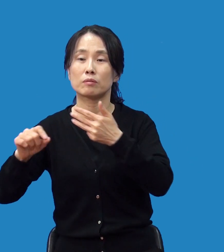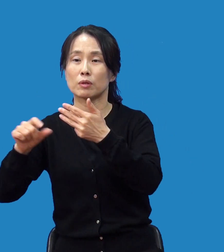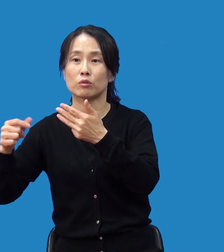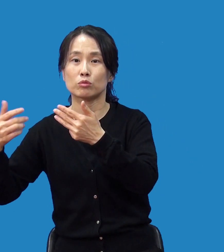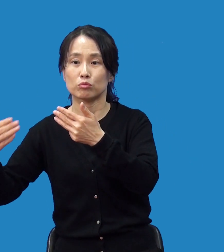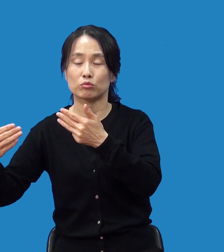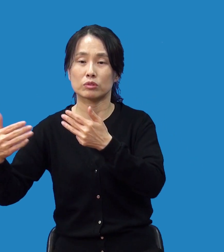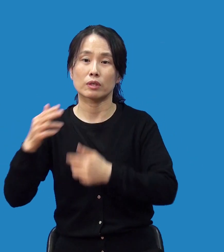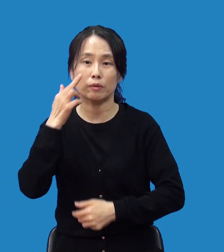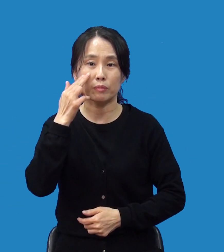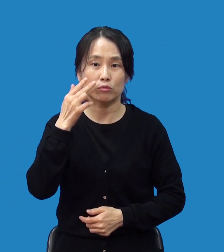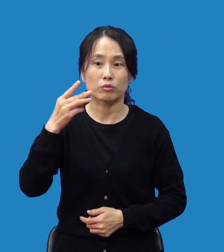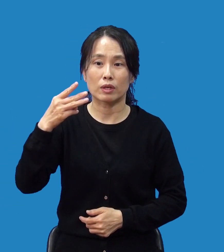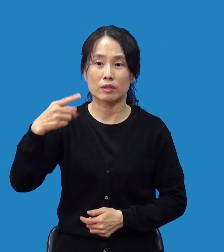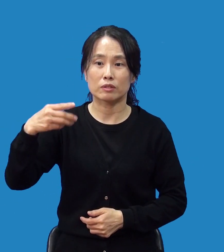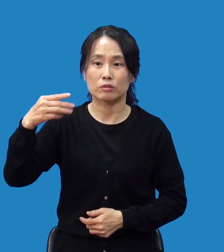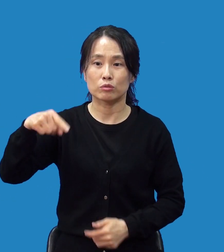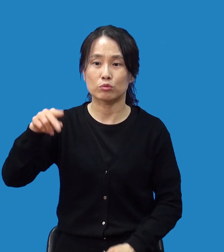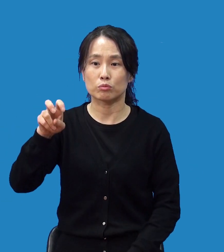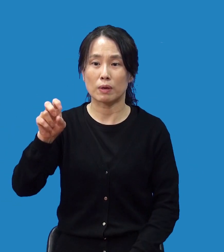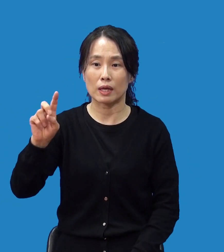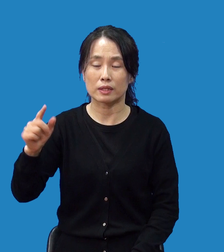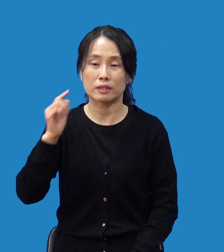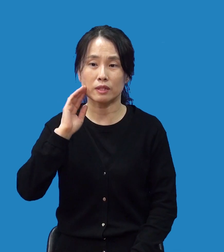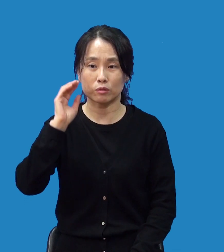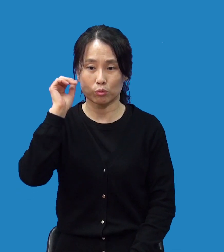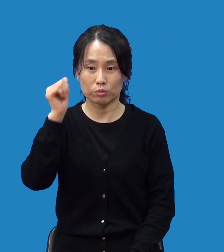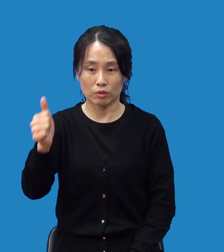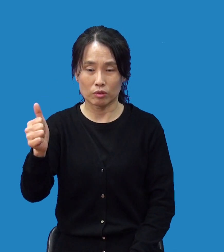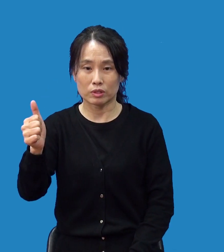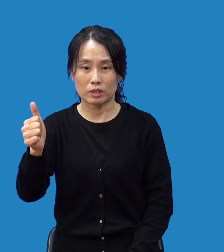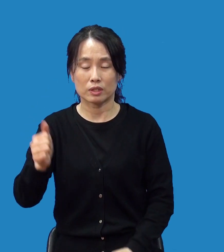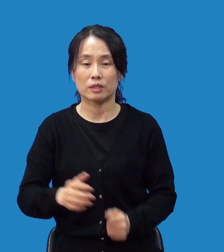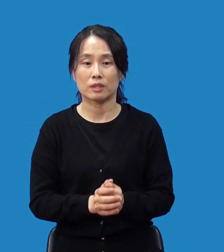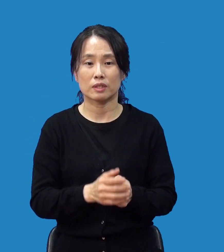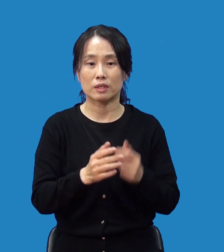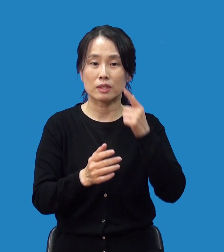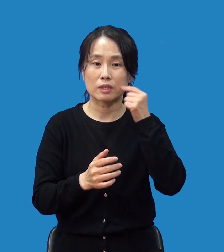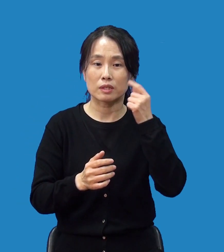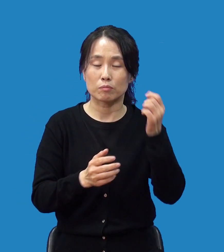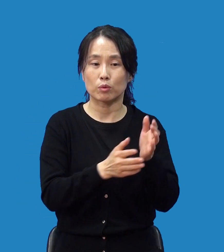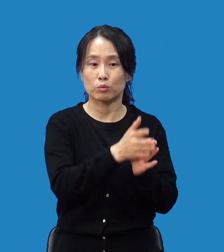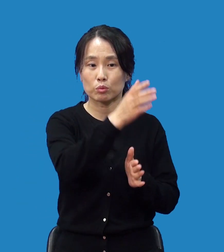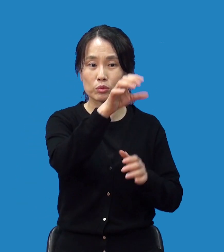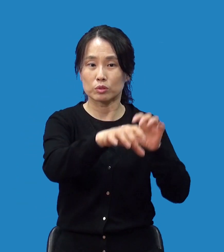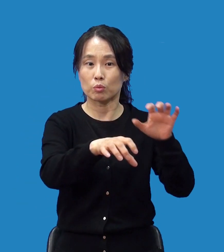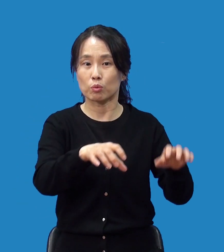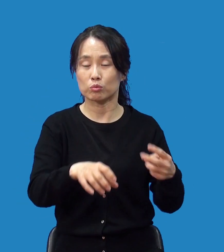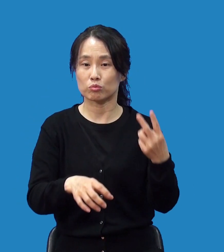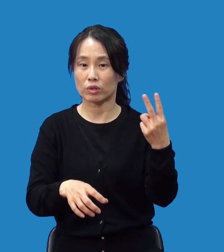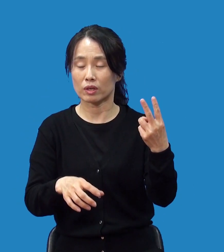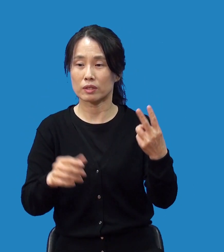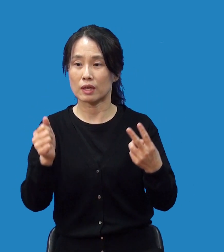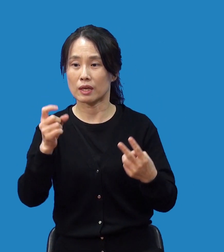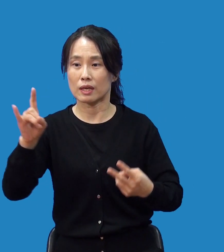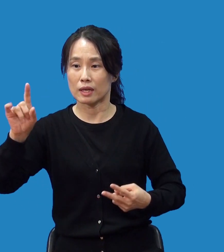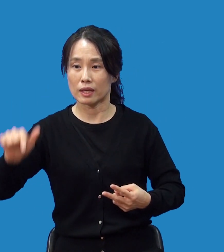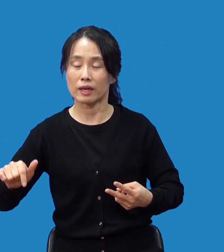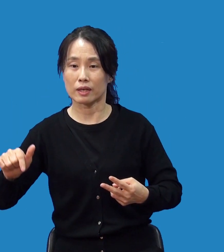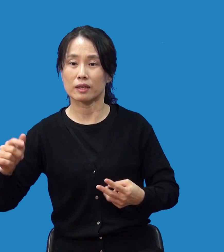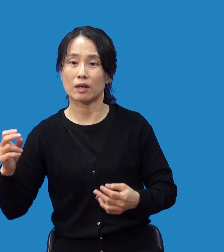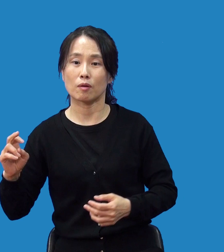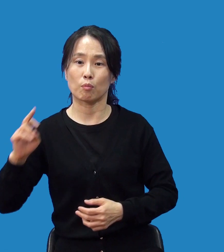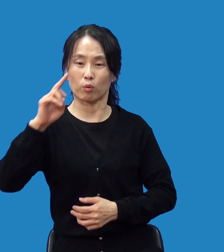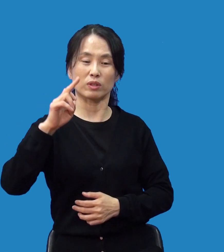트루먼 대통령이 결행한 히로시마와 나가사키에 핵폭탄을